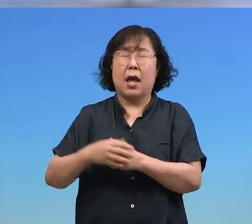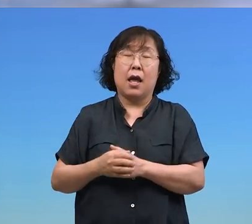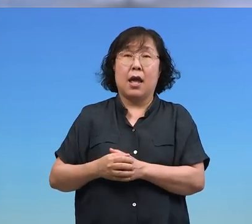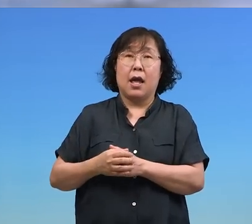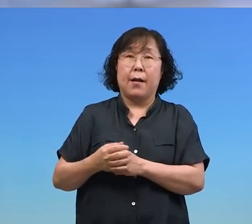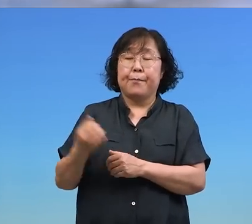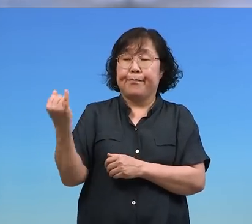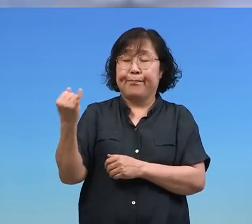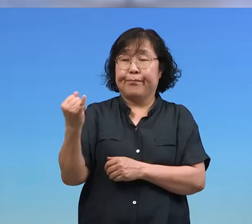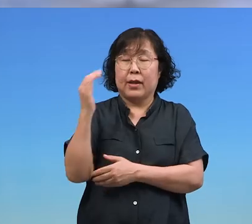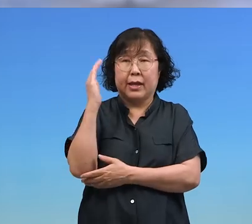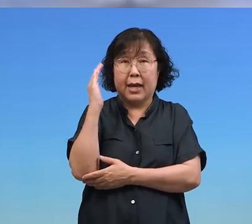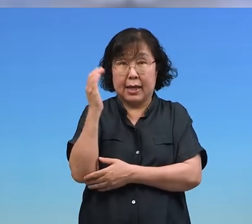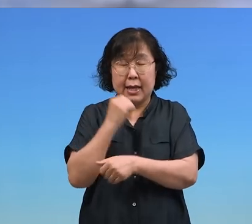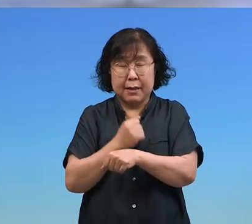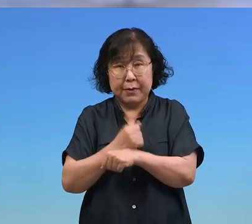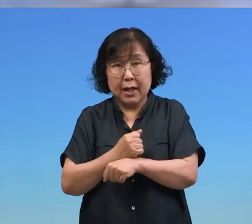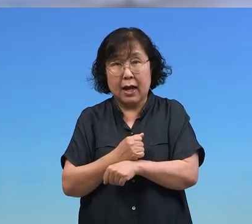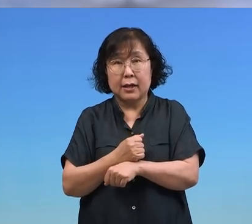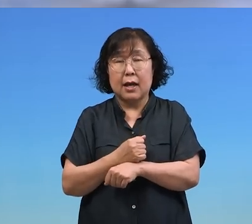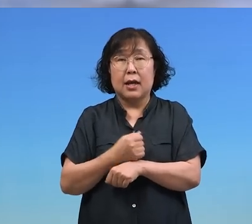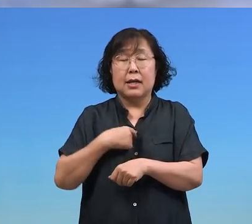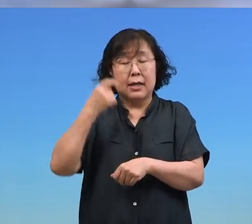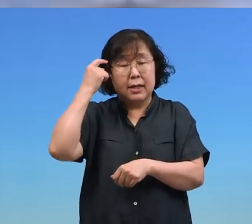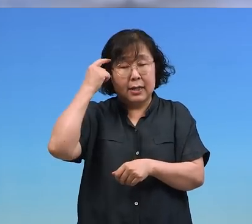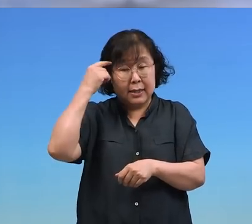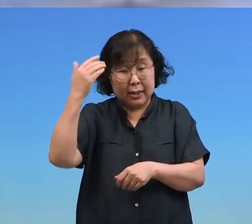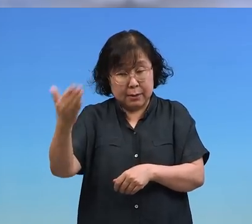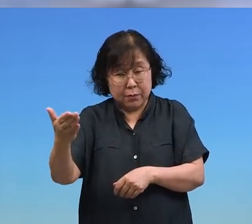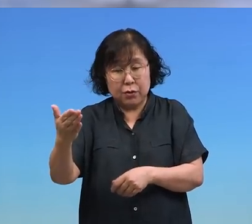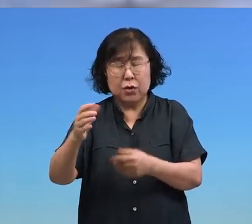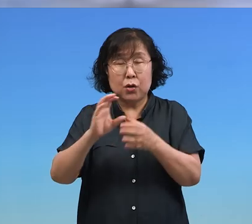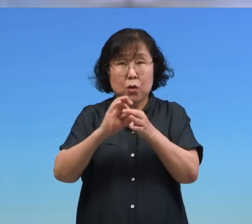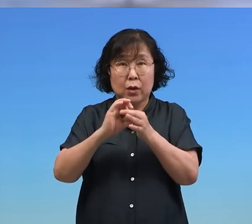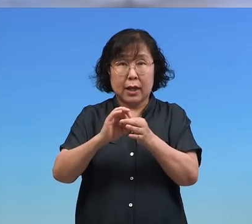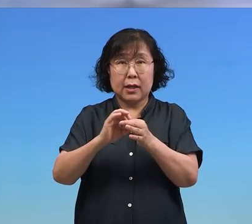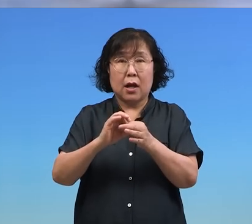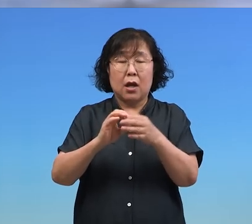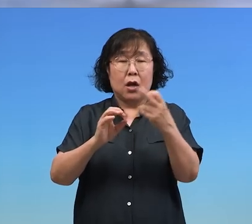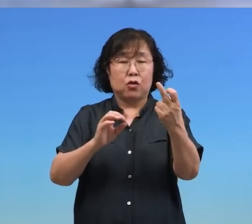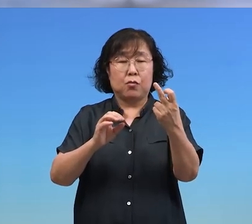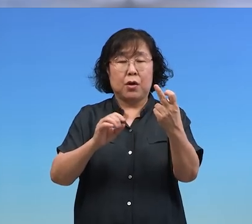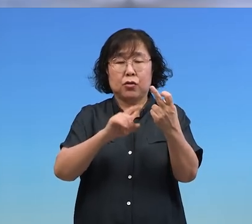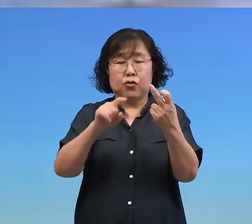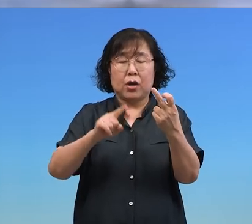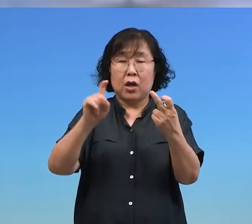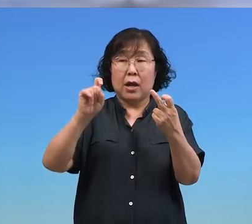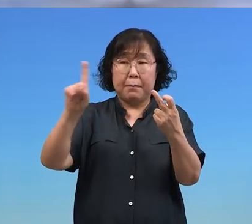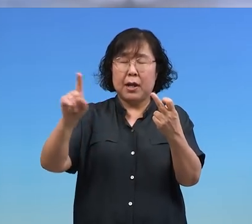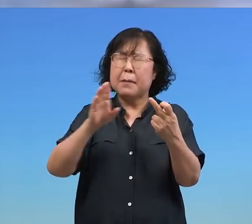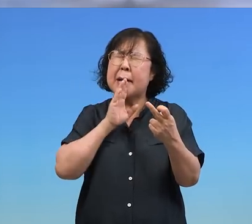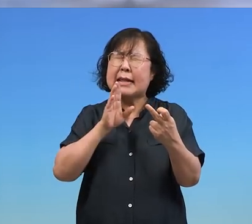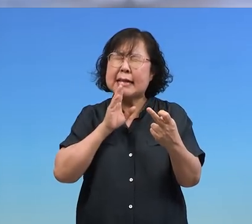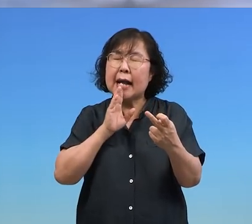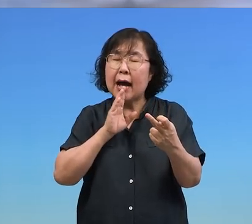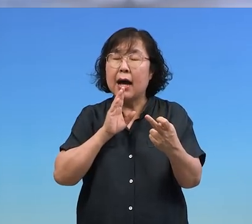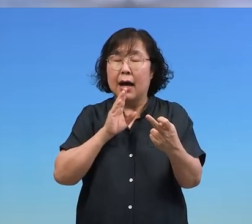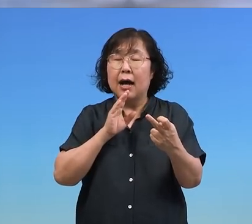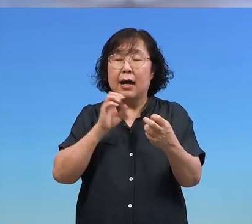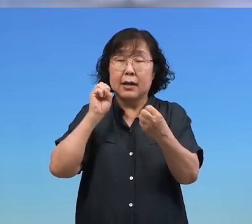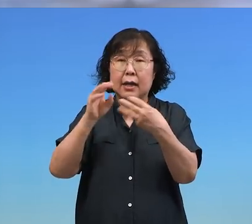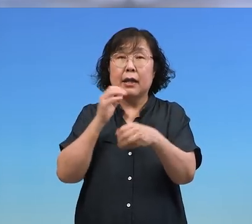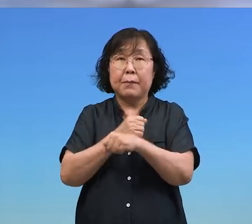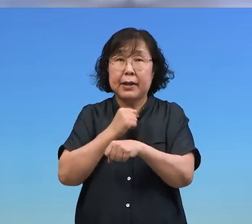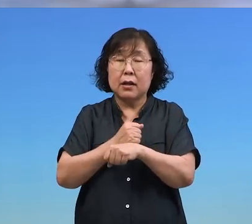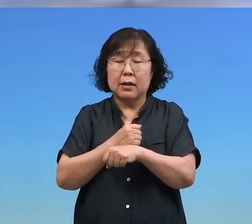12명이 결성을 하고 질문이 나는 이 이벤트를 통해 뜨고 싶다 했는데 12명 중에 11명이 그렇다고 대답을